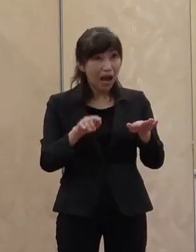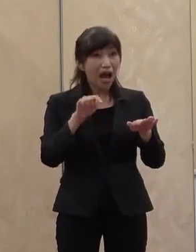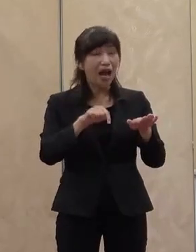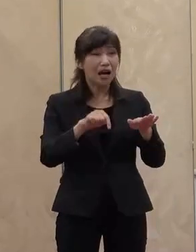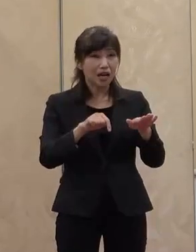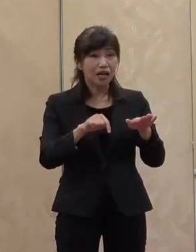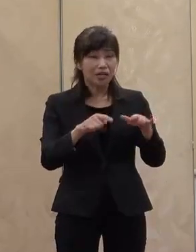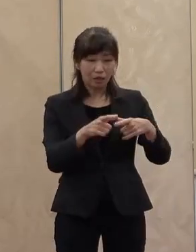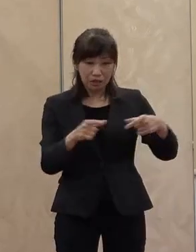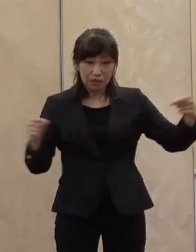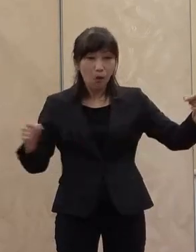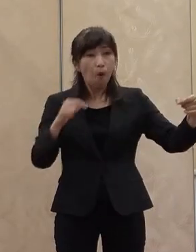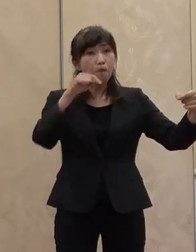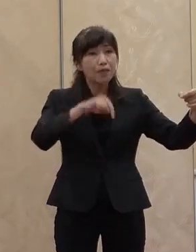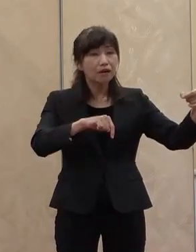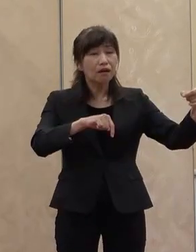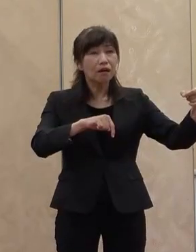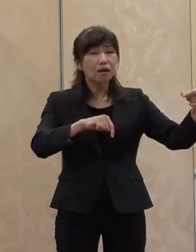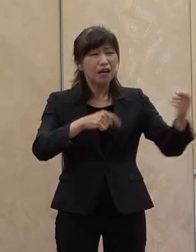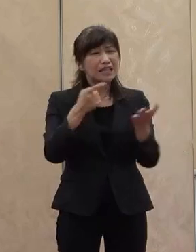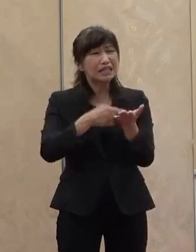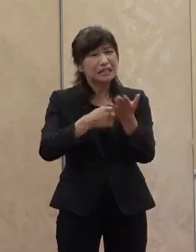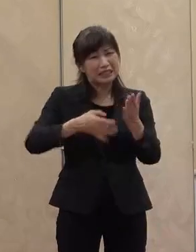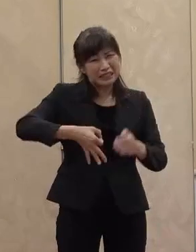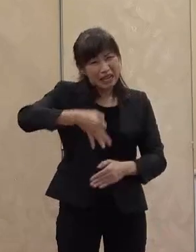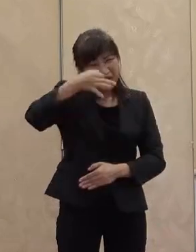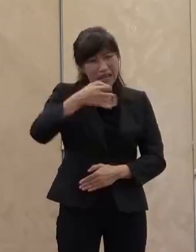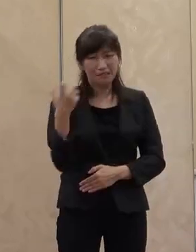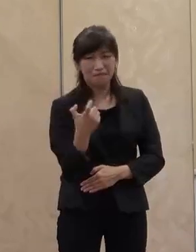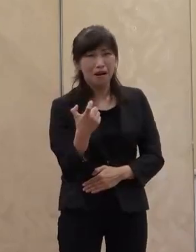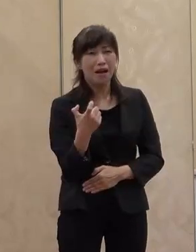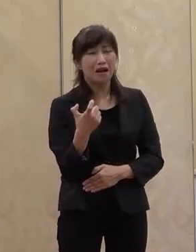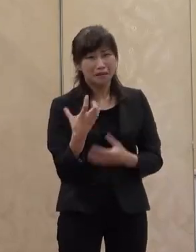この高い税制を含めて、